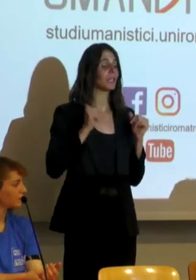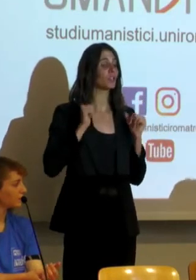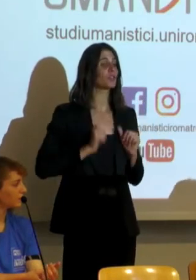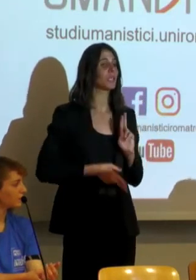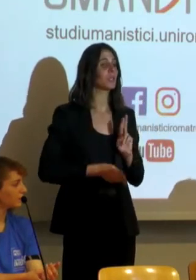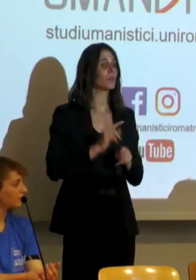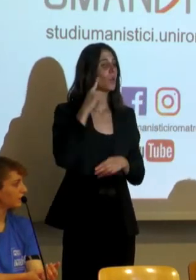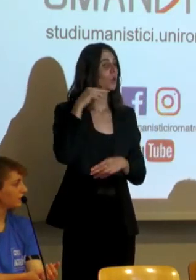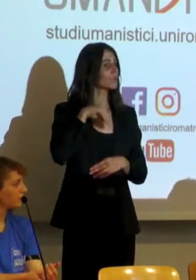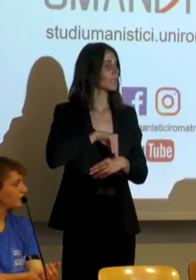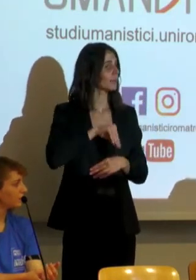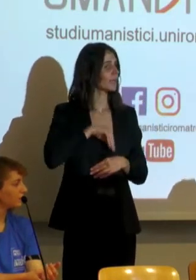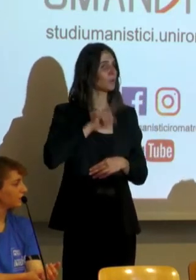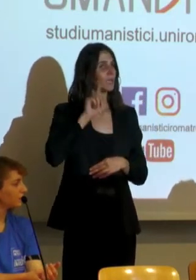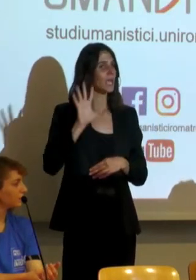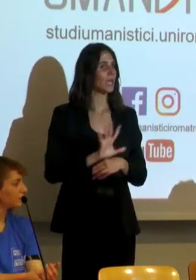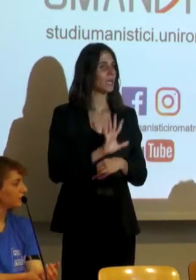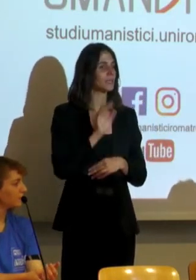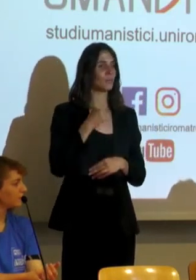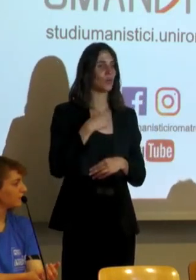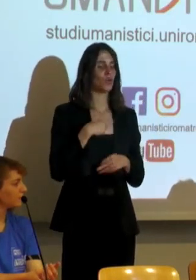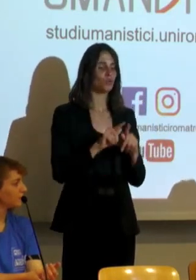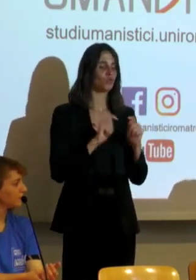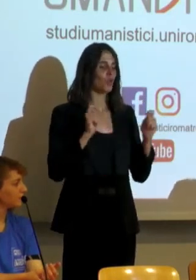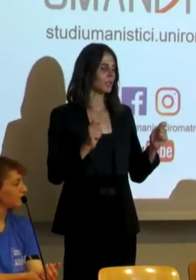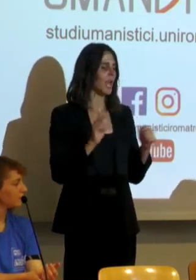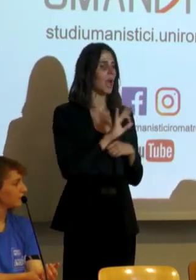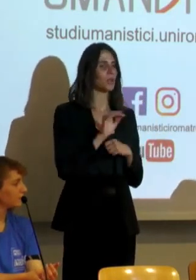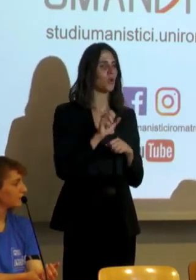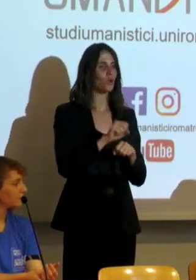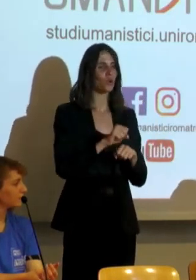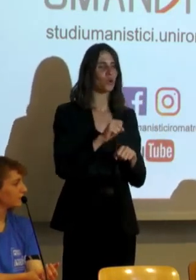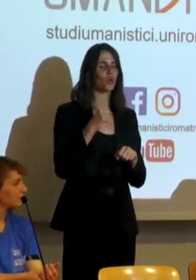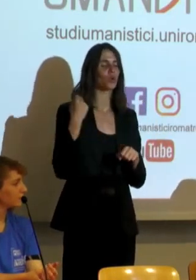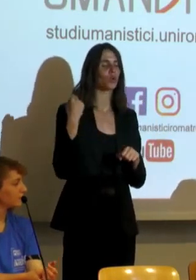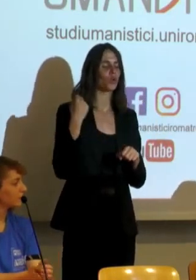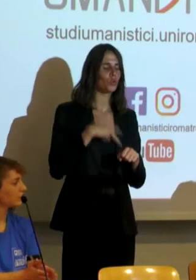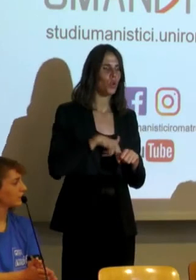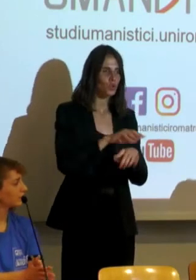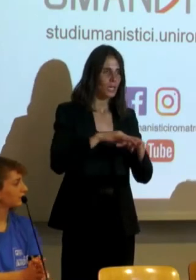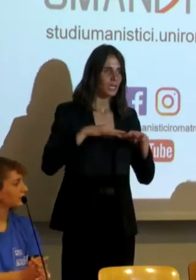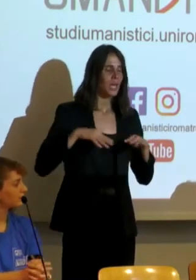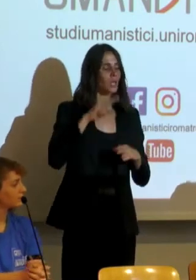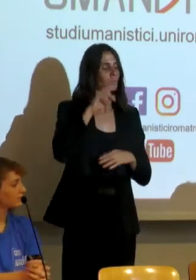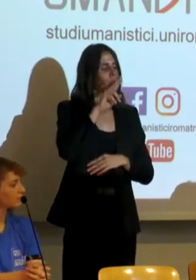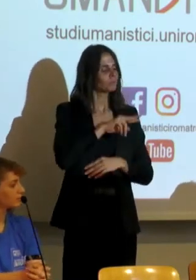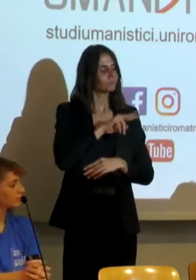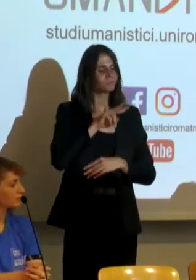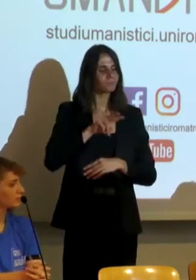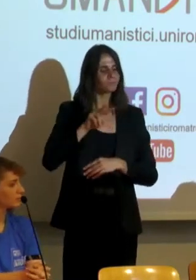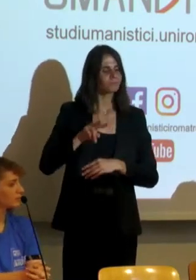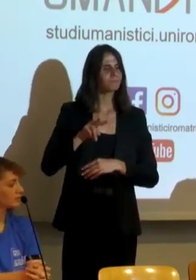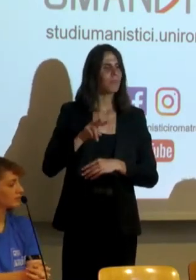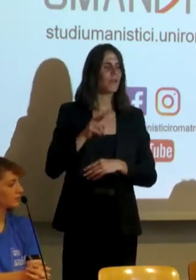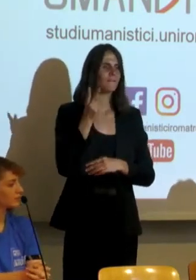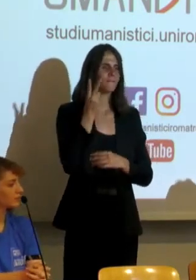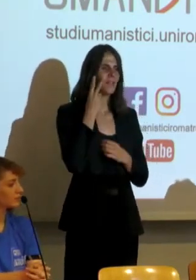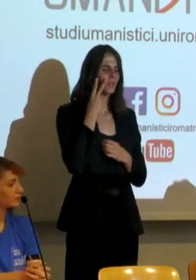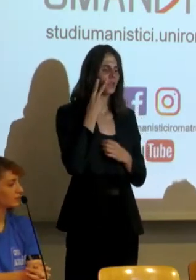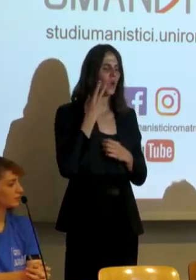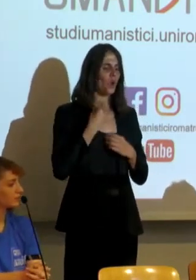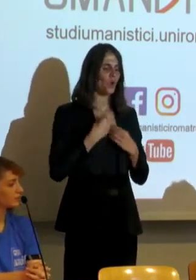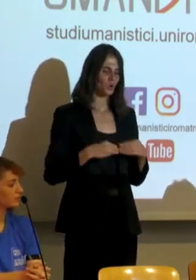dei giornali, uno vicino ai social networks, e con la complessità, gli strumenti